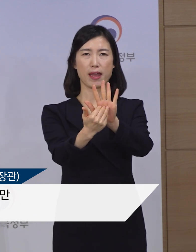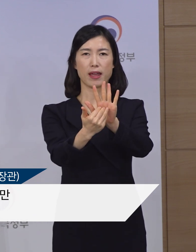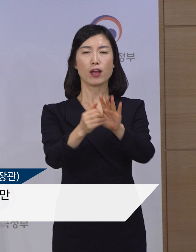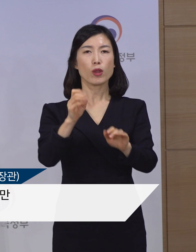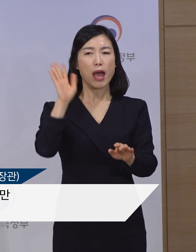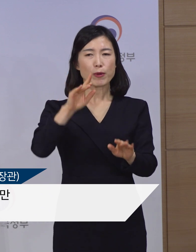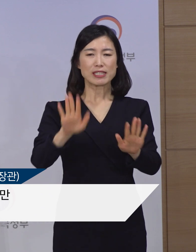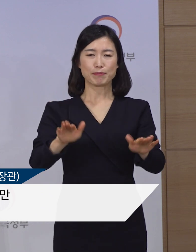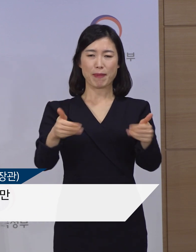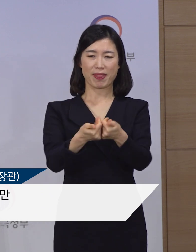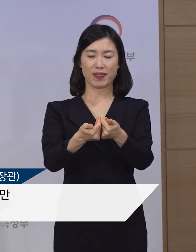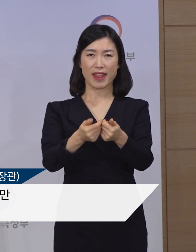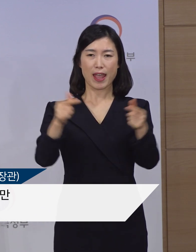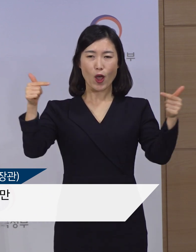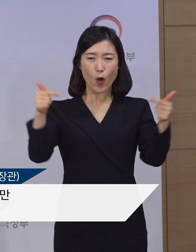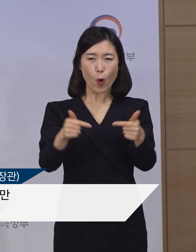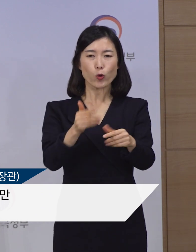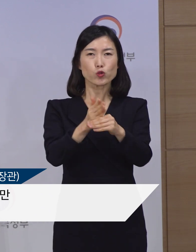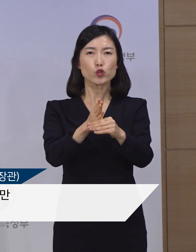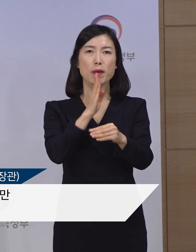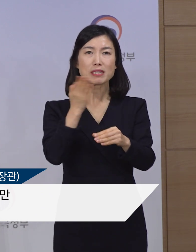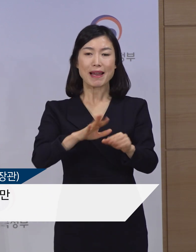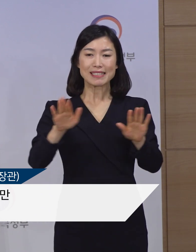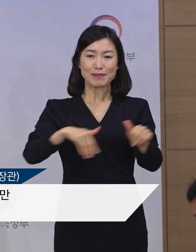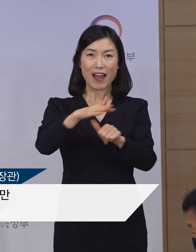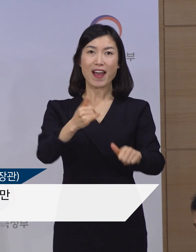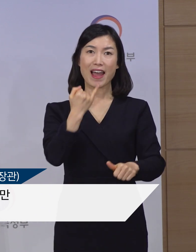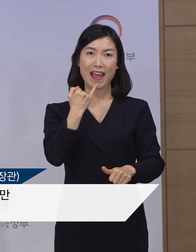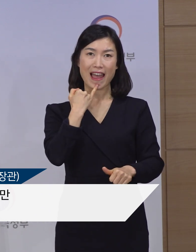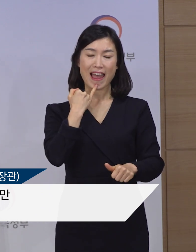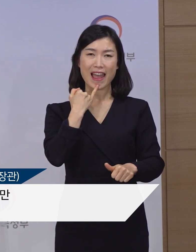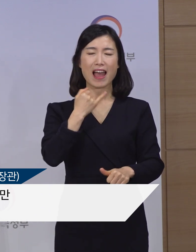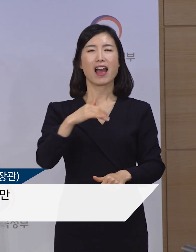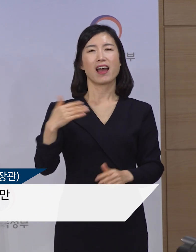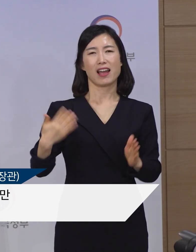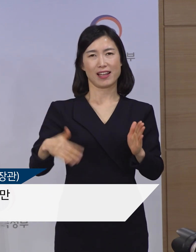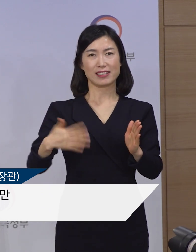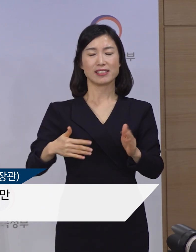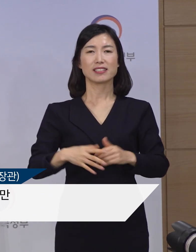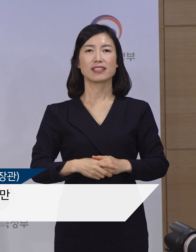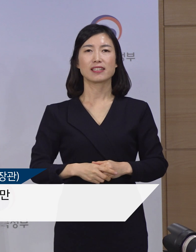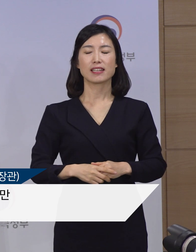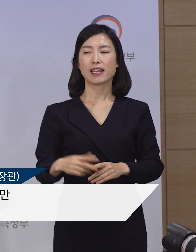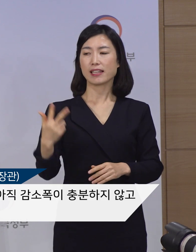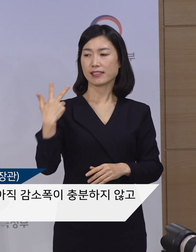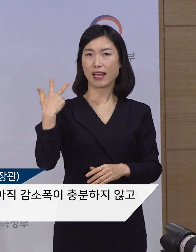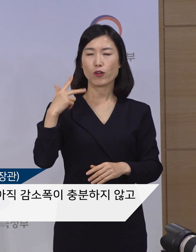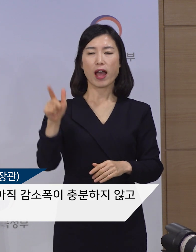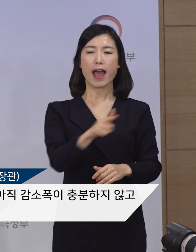유행의 확산을 막고 감소세로 전환시켰지만 아직 안심할 수 있는 상황은 아닙니다.